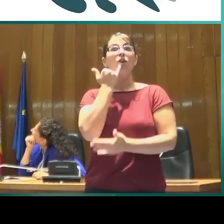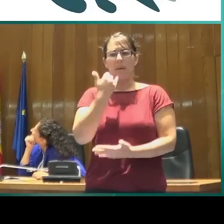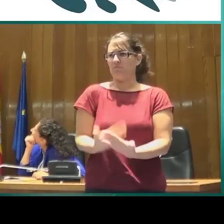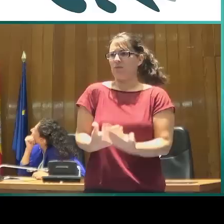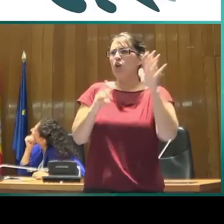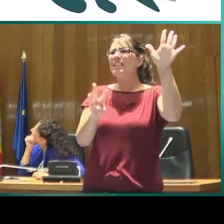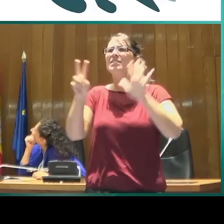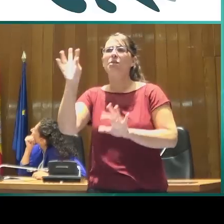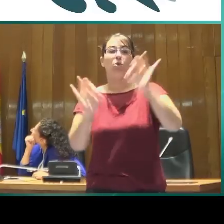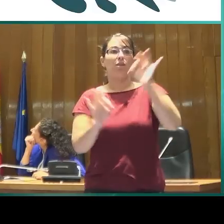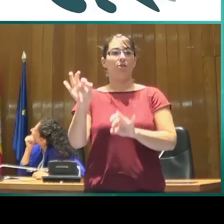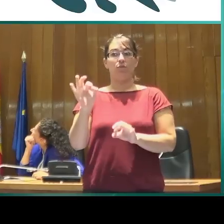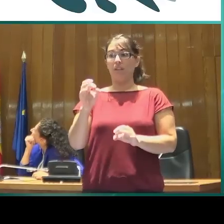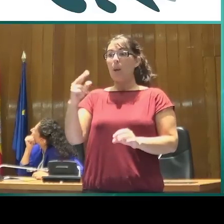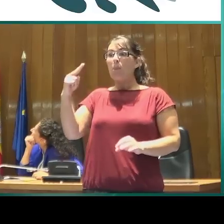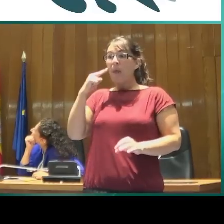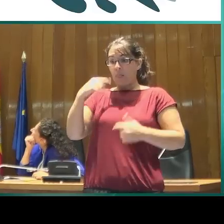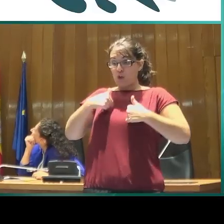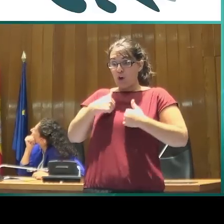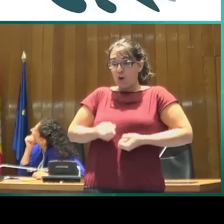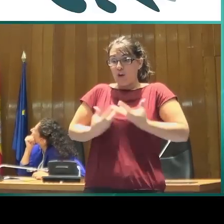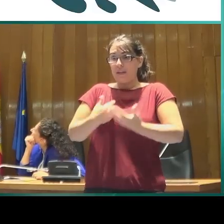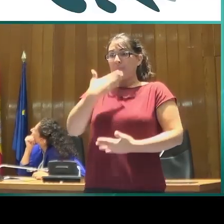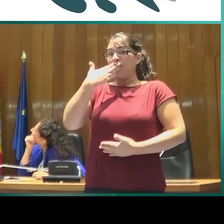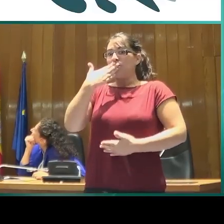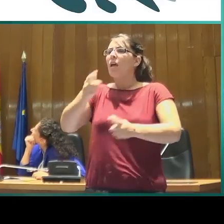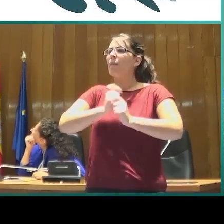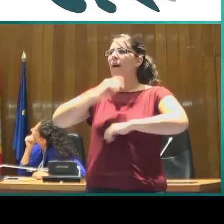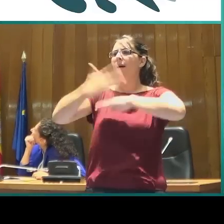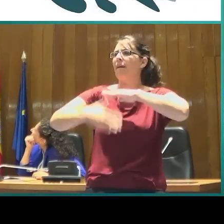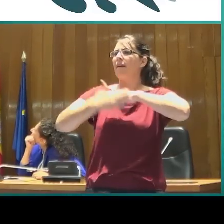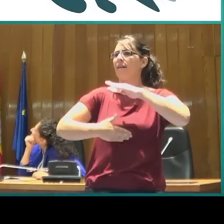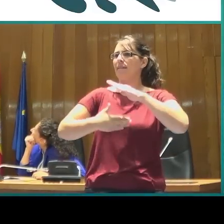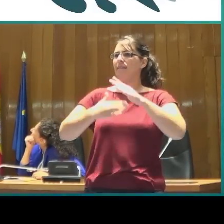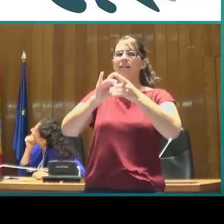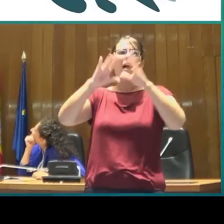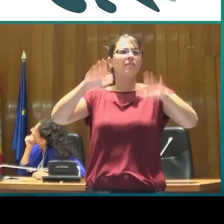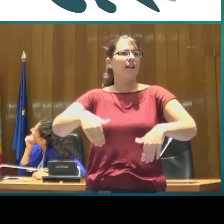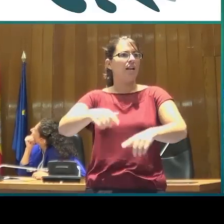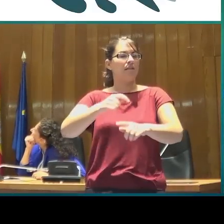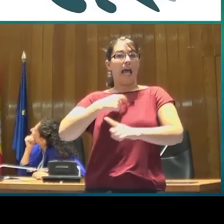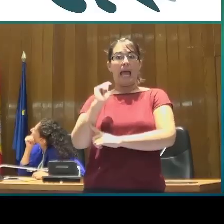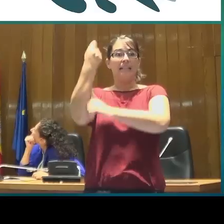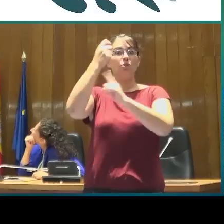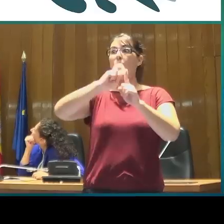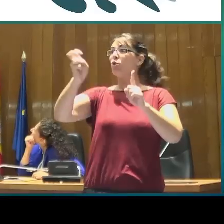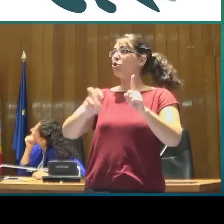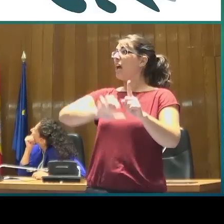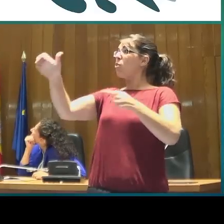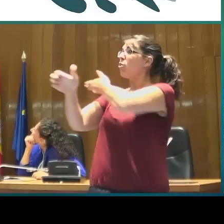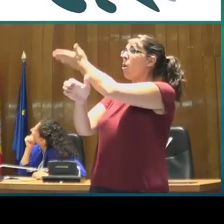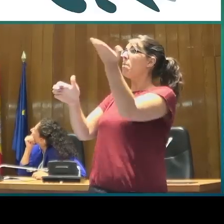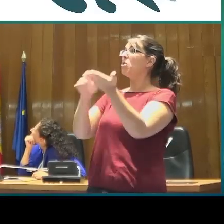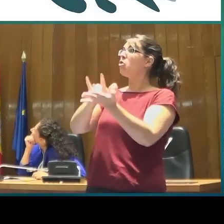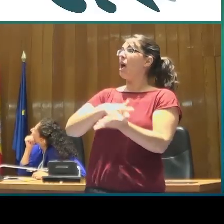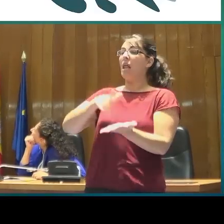Esta autolimitación, este miedo al ridículo, es esa barrera que nos discapacita, alejándonos del éxito alcanzado por otros ciudadanos europeos que dominan